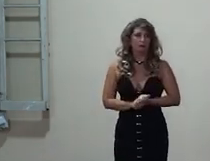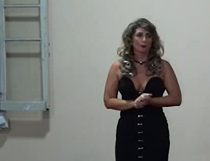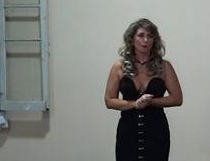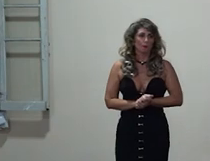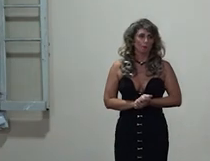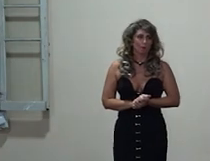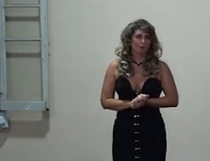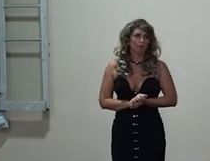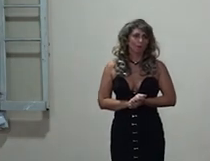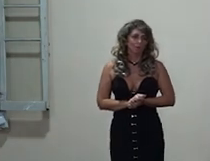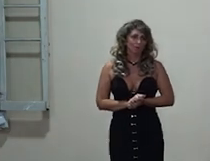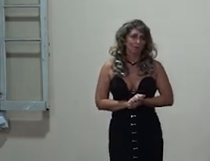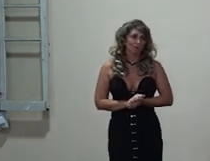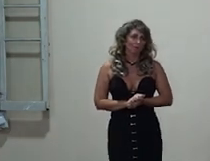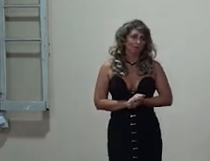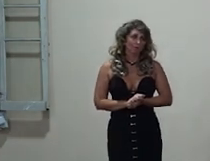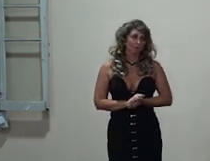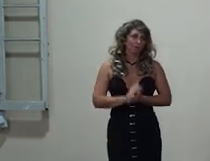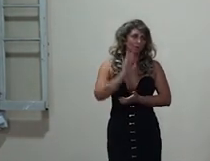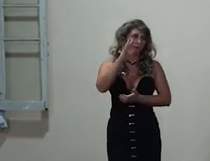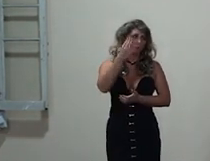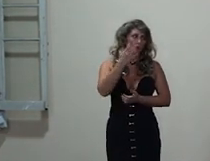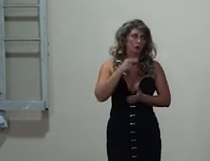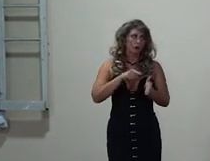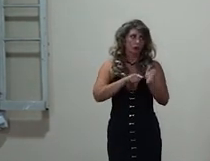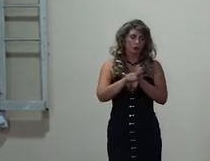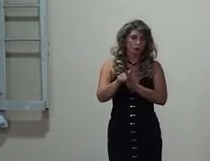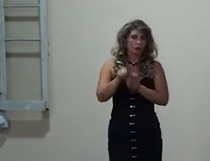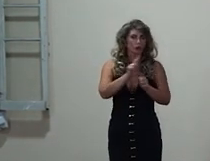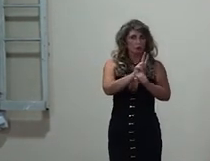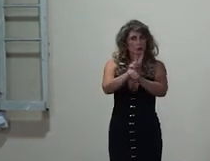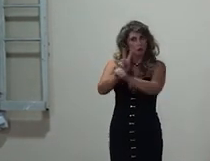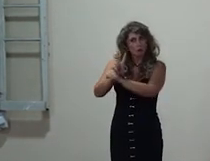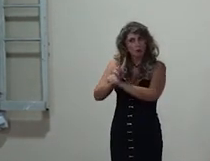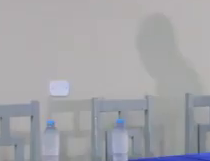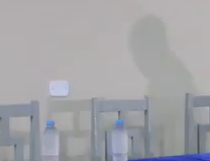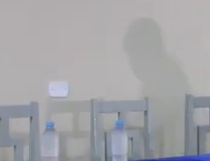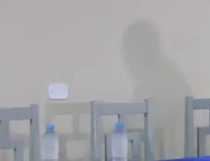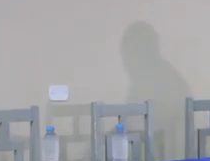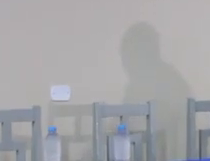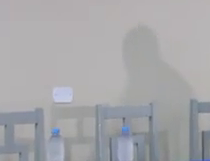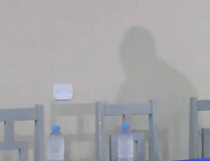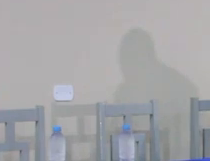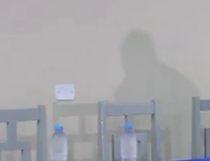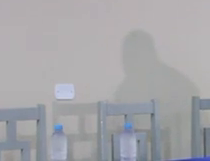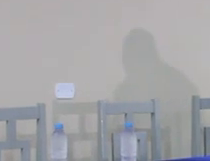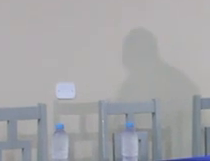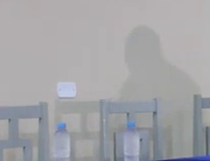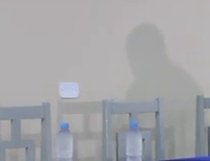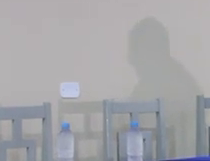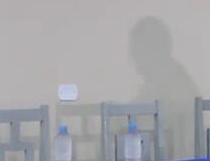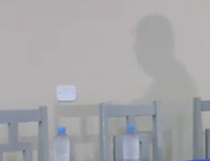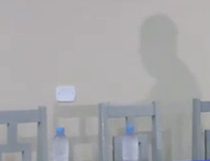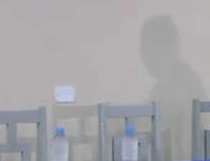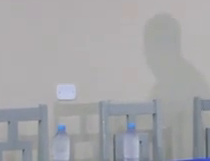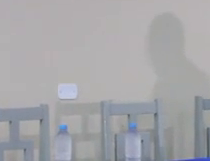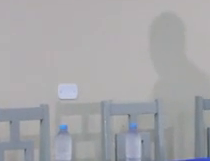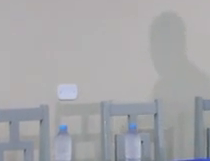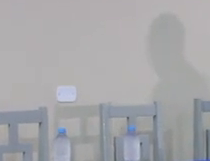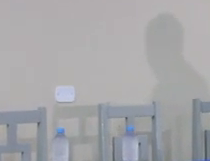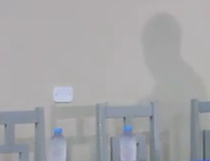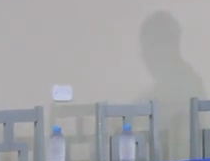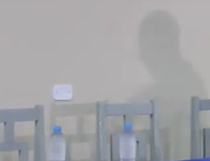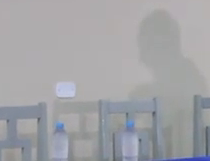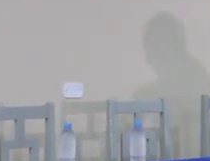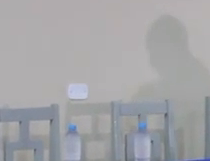Quando eu pergunto preservar por quê, para quê e para